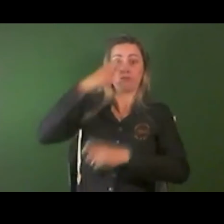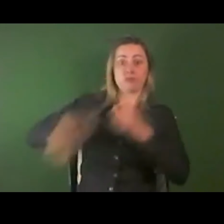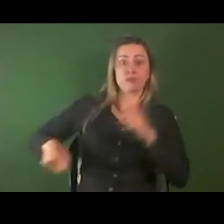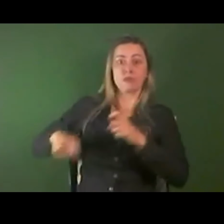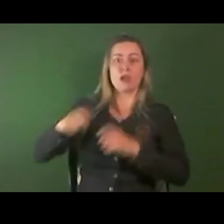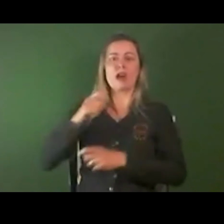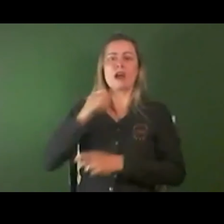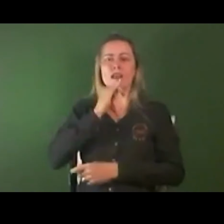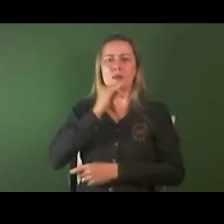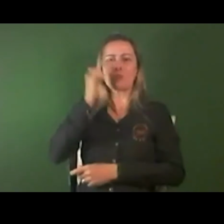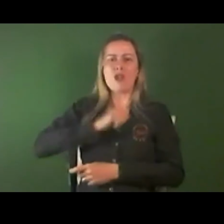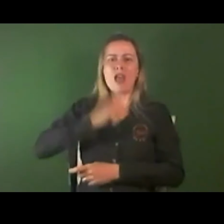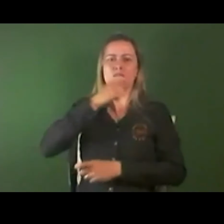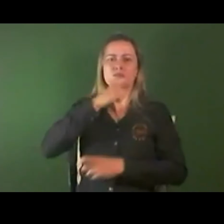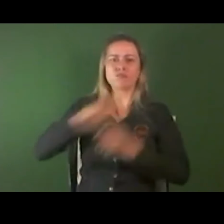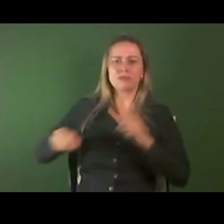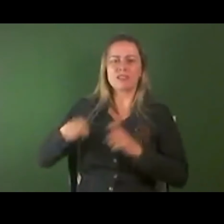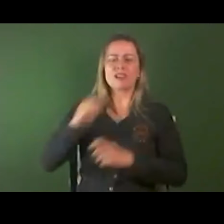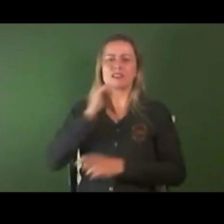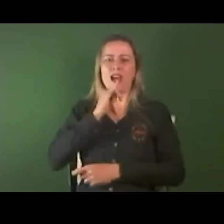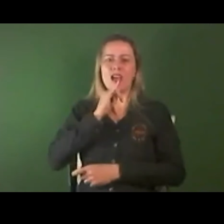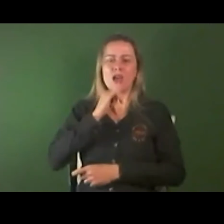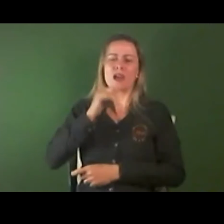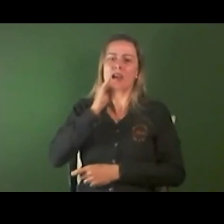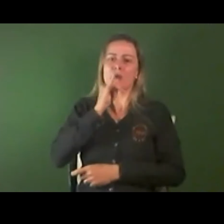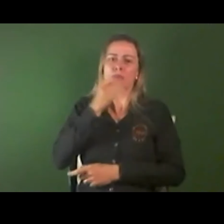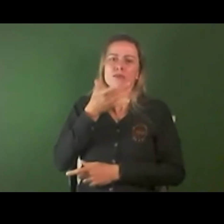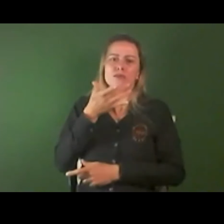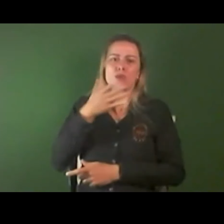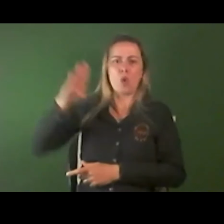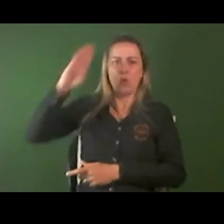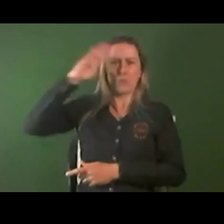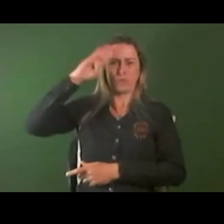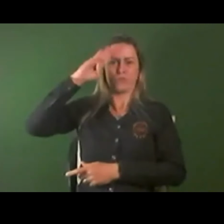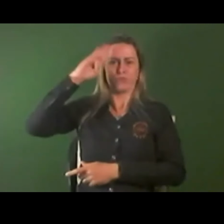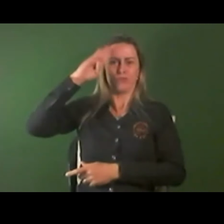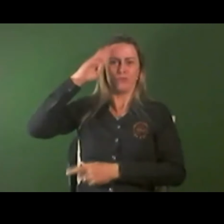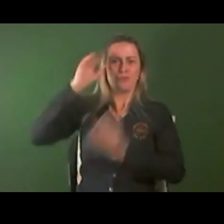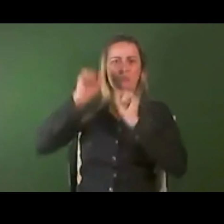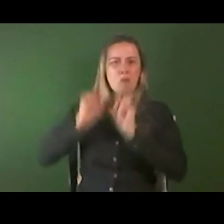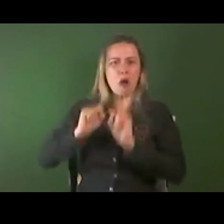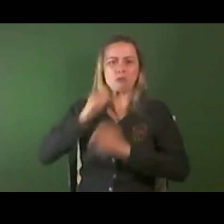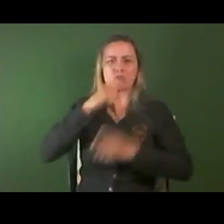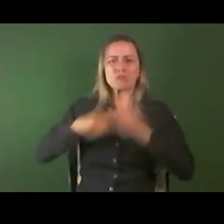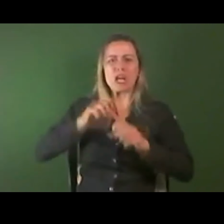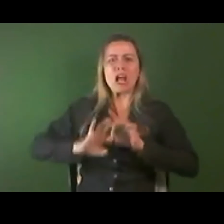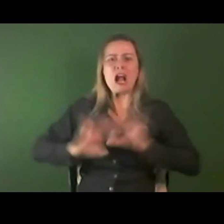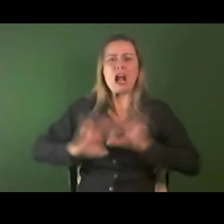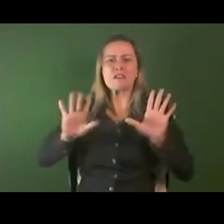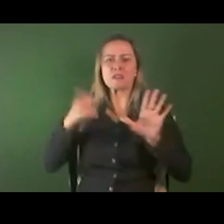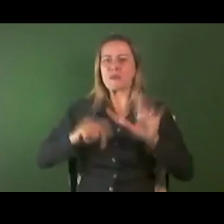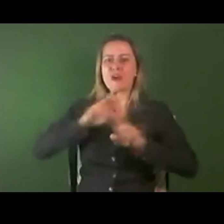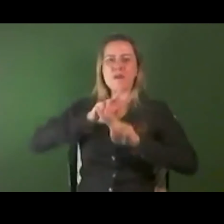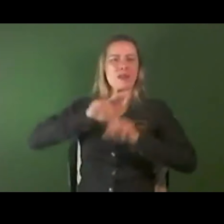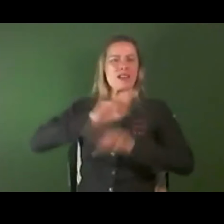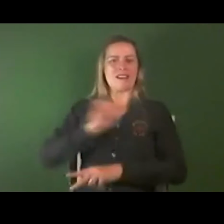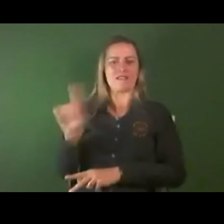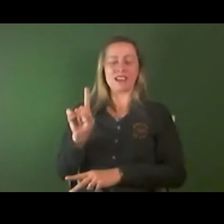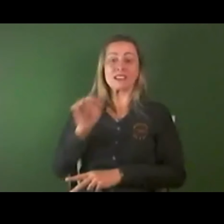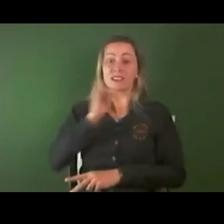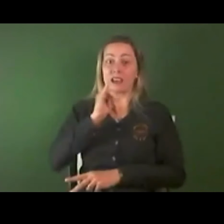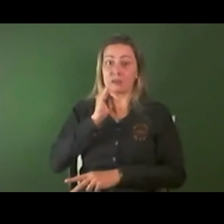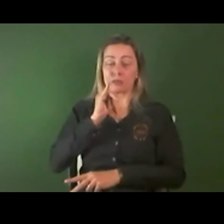eram estupradas porque existia uma imunidade para os soldados americanos. Então, os 3 primeiros livros que ela faz é um livro sobre